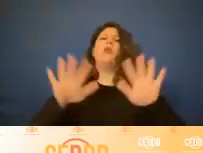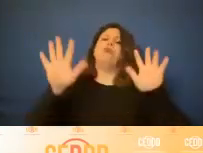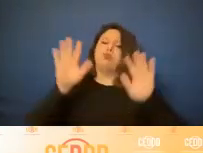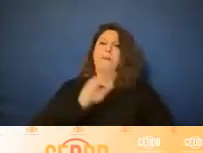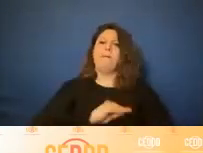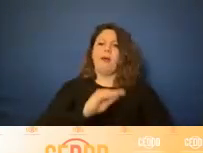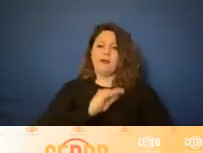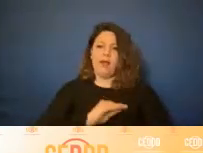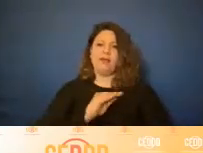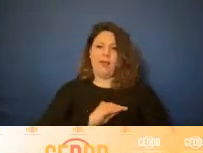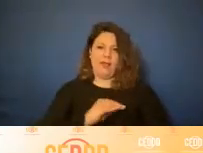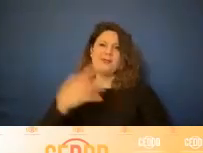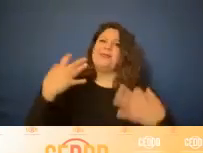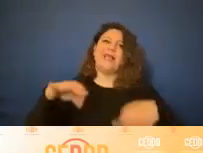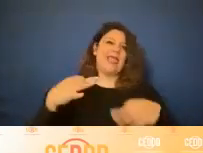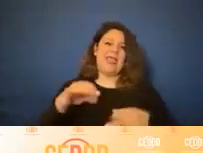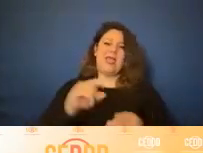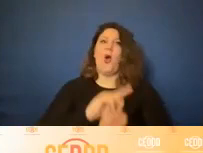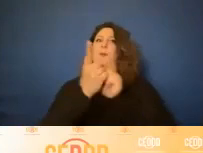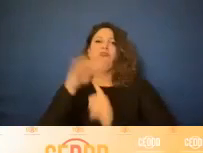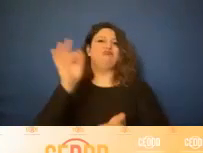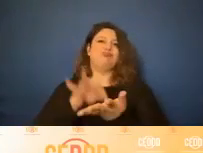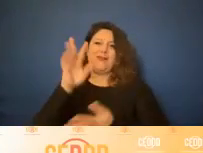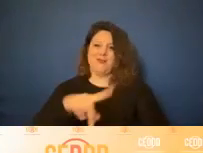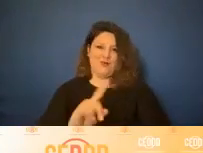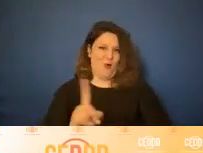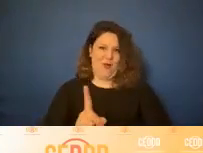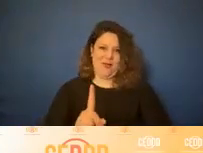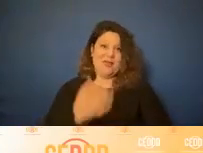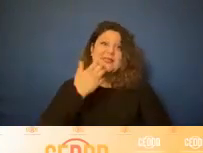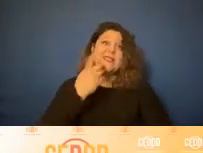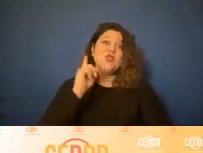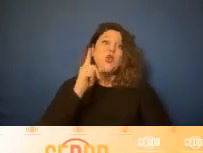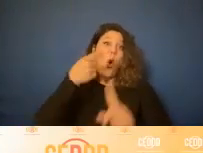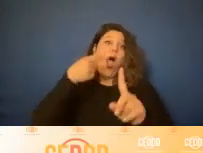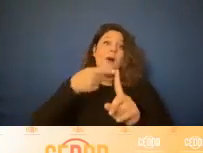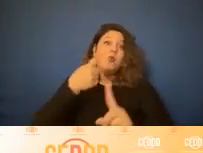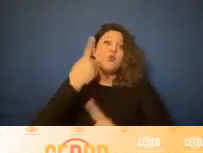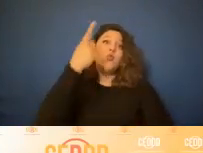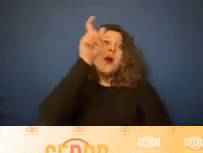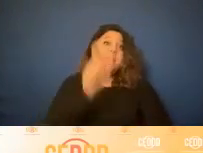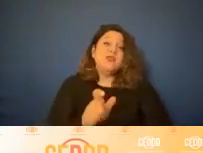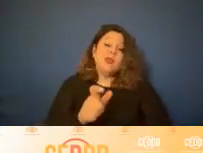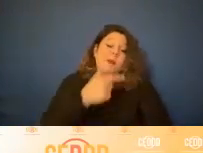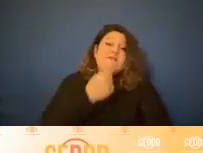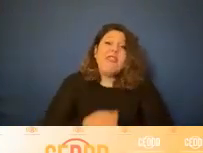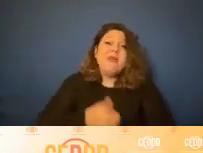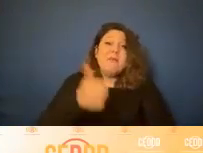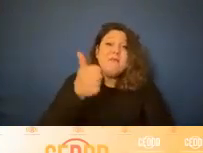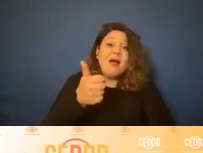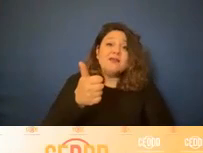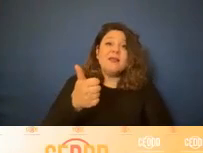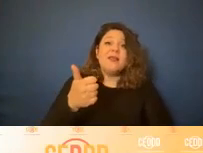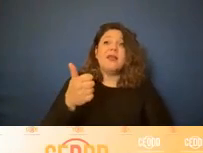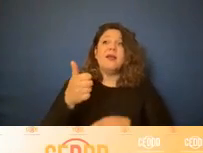tan sencillo, porque si habláramos del acoso en una sola persona, sería mucho más manejable. Al hablar de